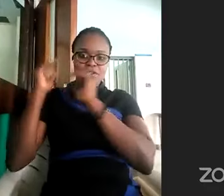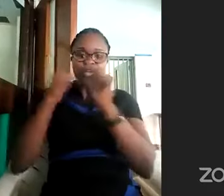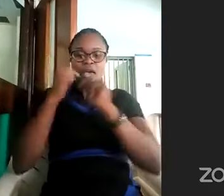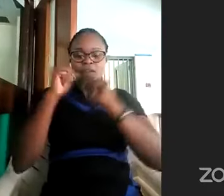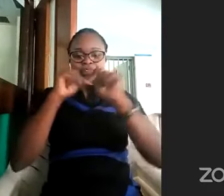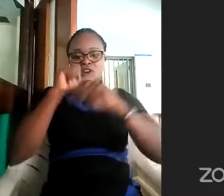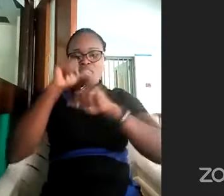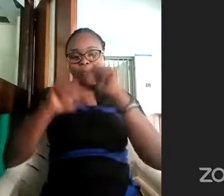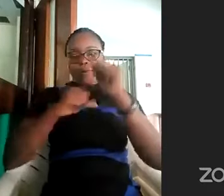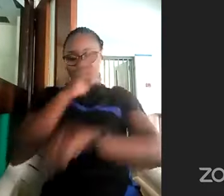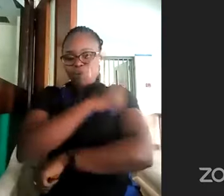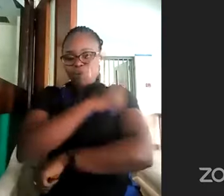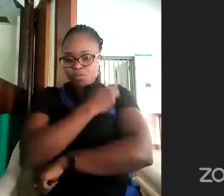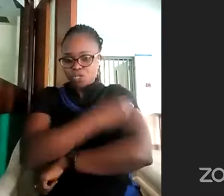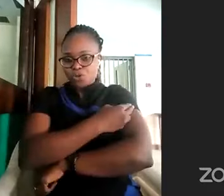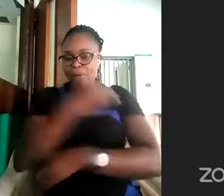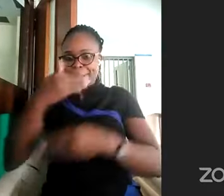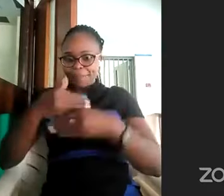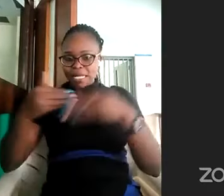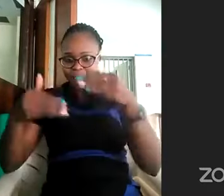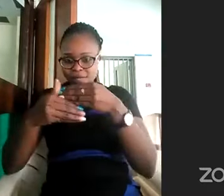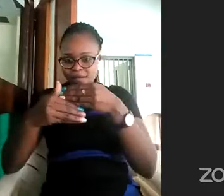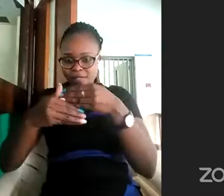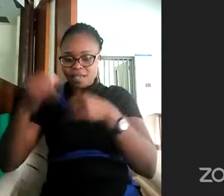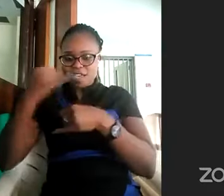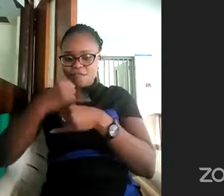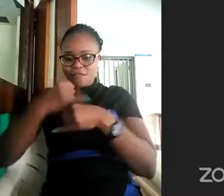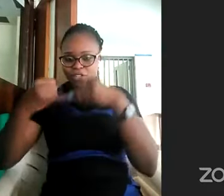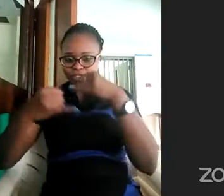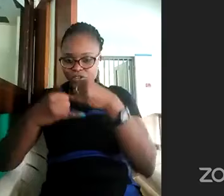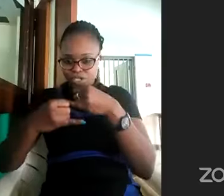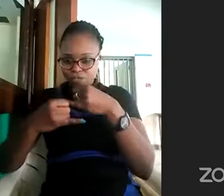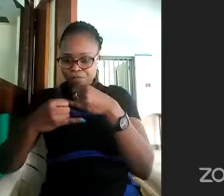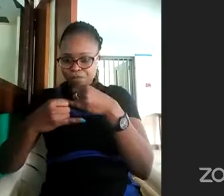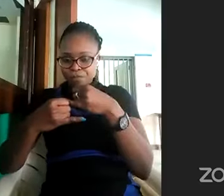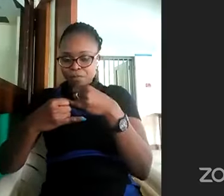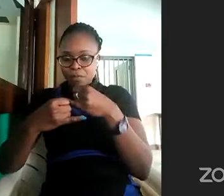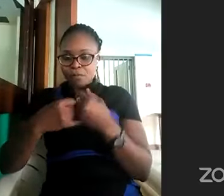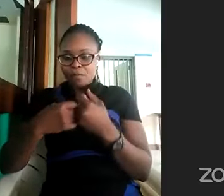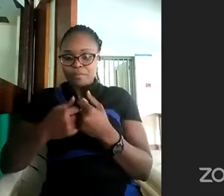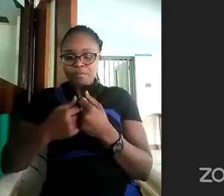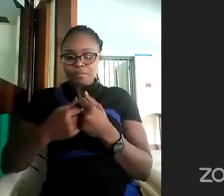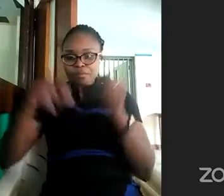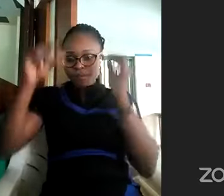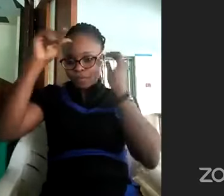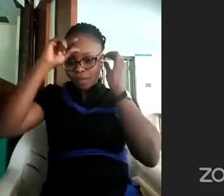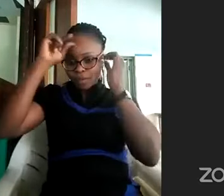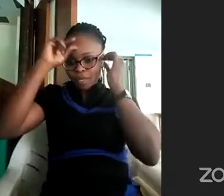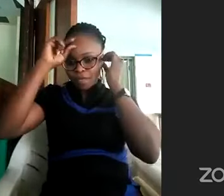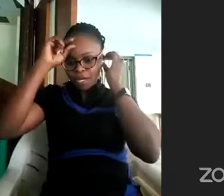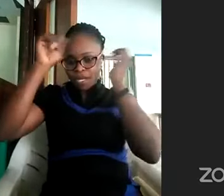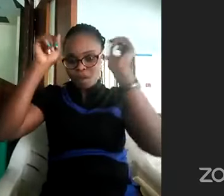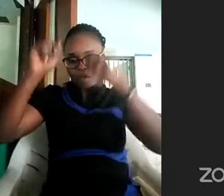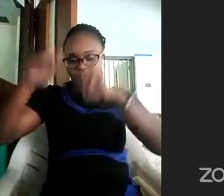Serikali inaweza kutuma pesa, inaweza kupeana pesa vifaa vinunuliwe. Lakini havitanunuliwa.